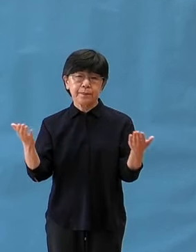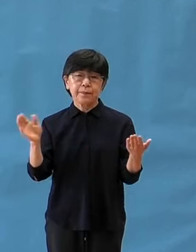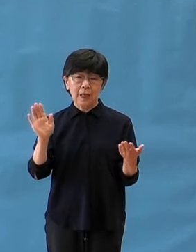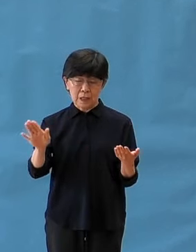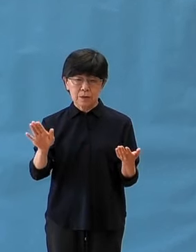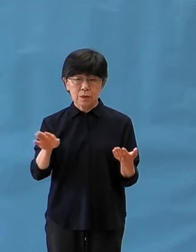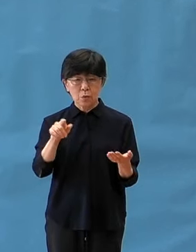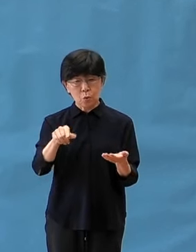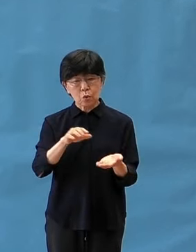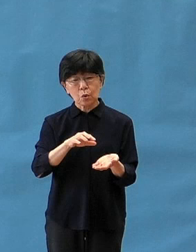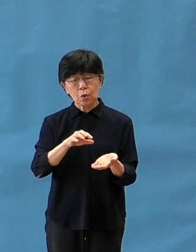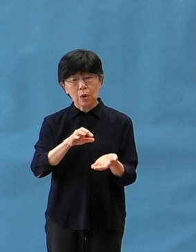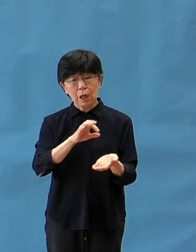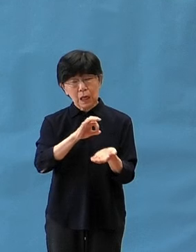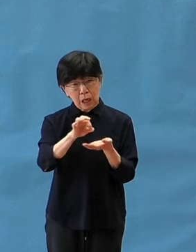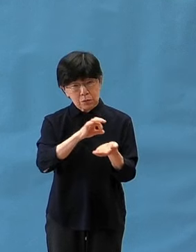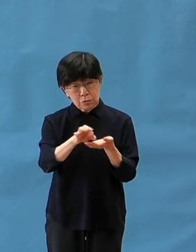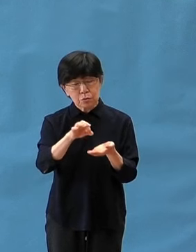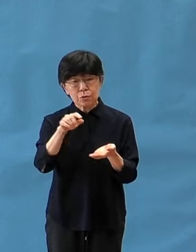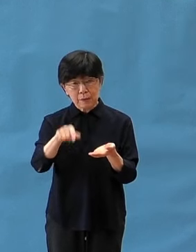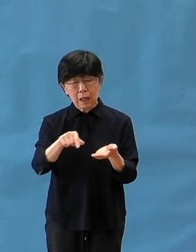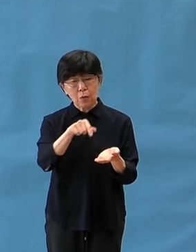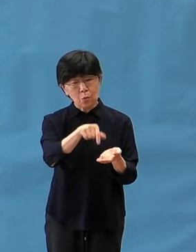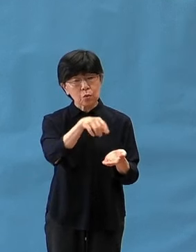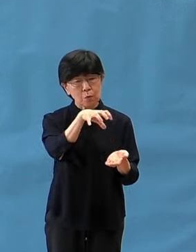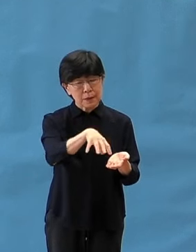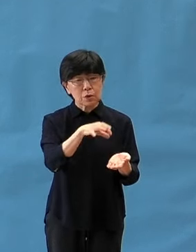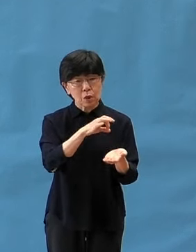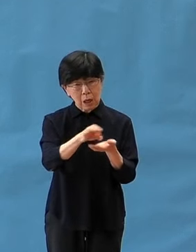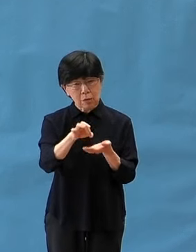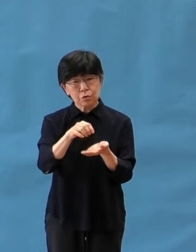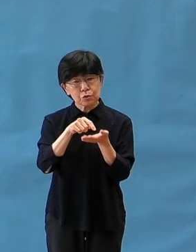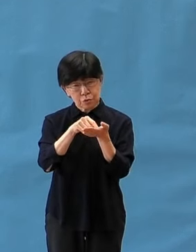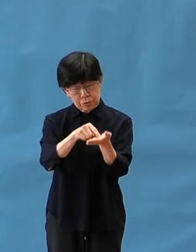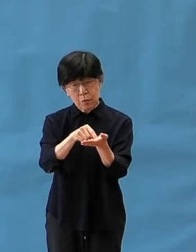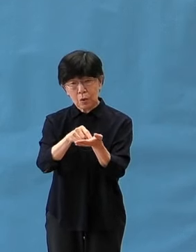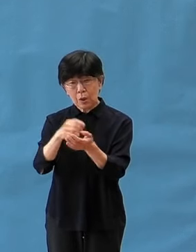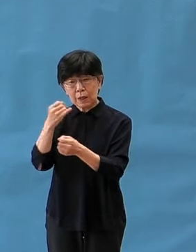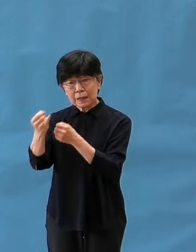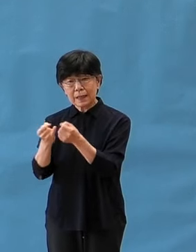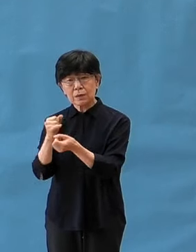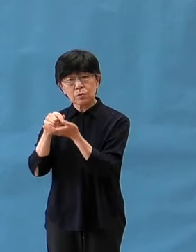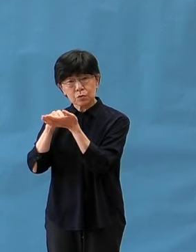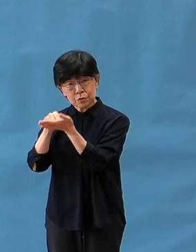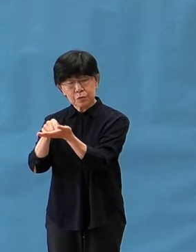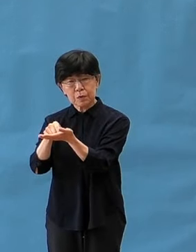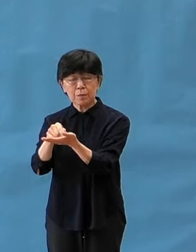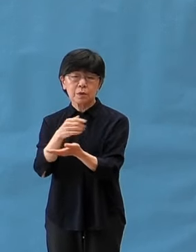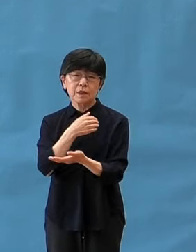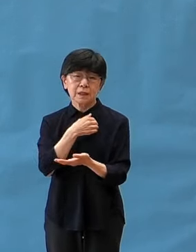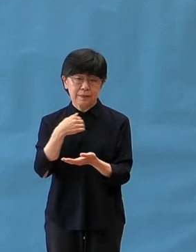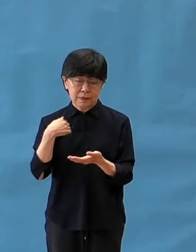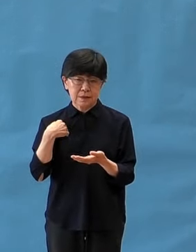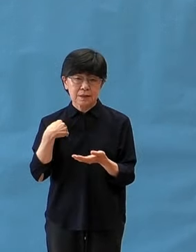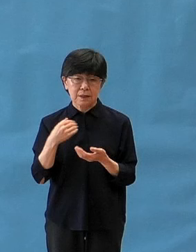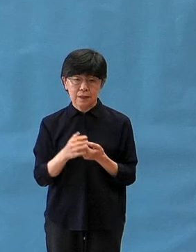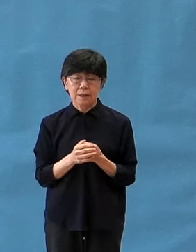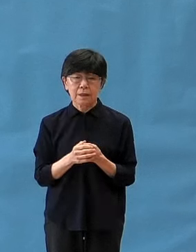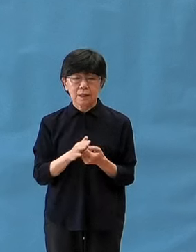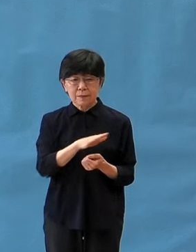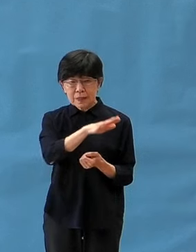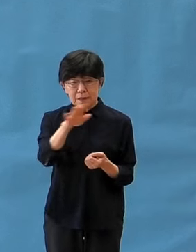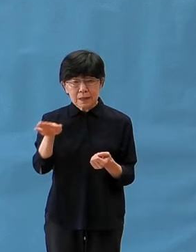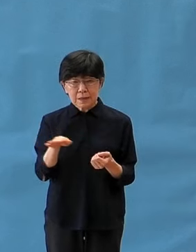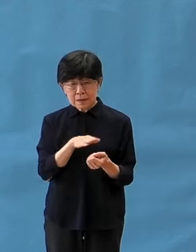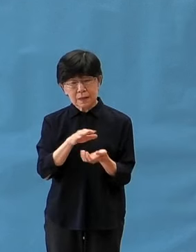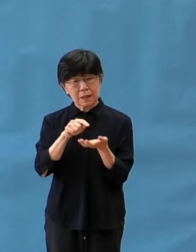ターでのお買い上げや注文のほか、インターネットでの注文も可能となっておりますので、多くの県内外の皆様に